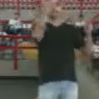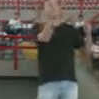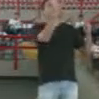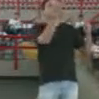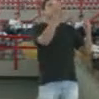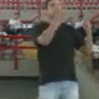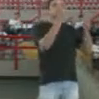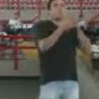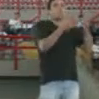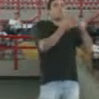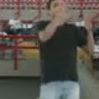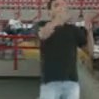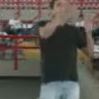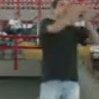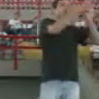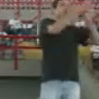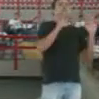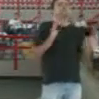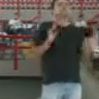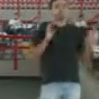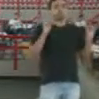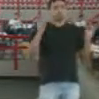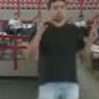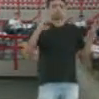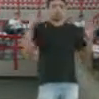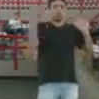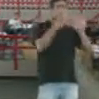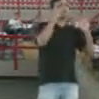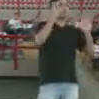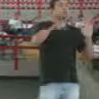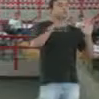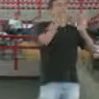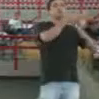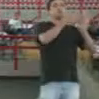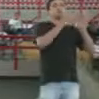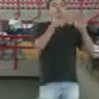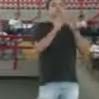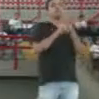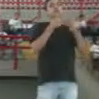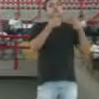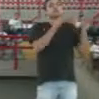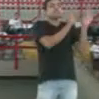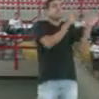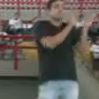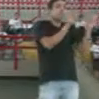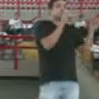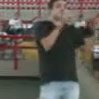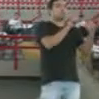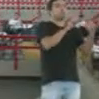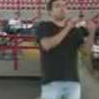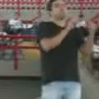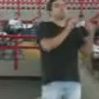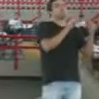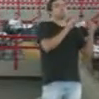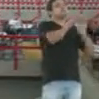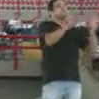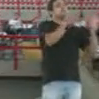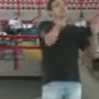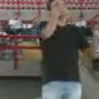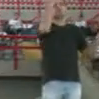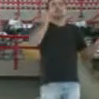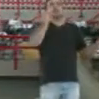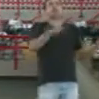é um texto. Tudo é texto. Beleza? Lembrem, até uma coisa mais simples é um texto. Uma pessoa que